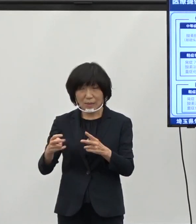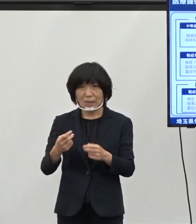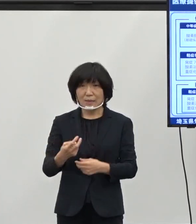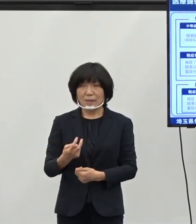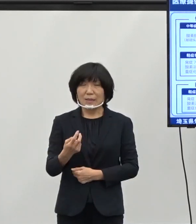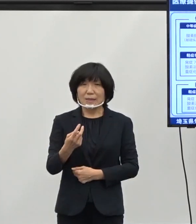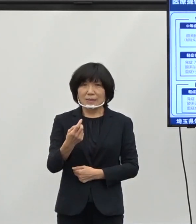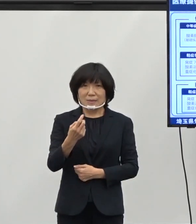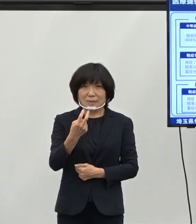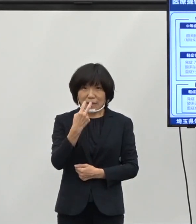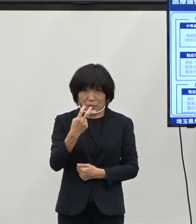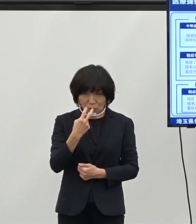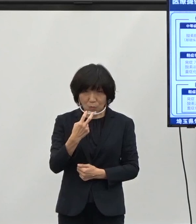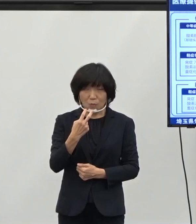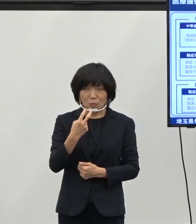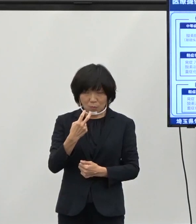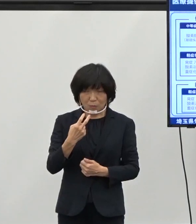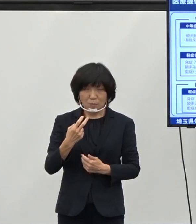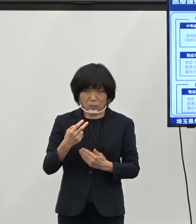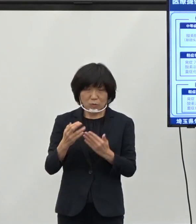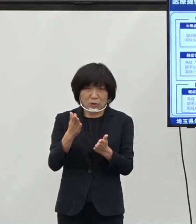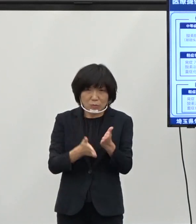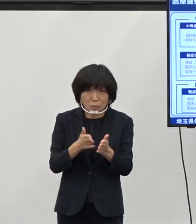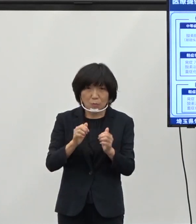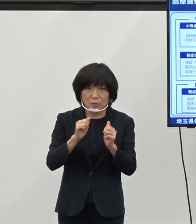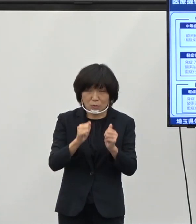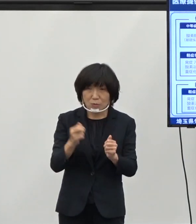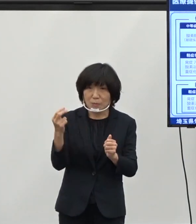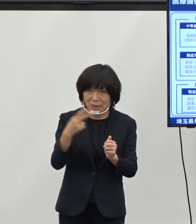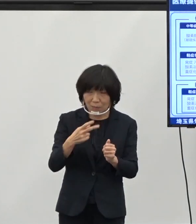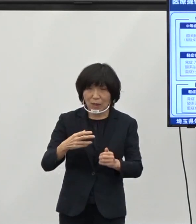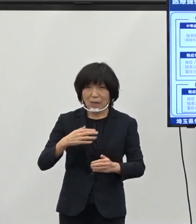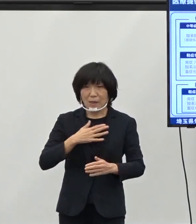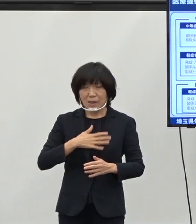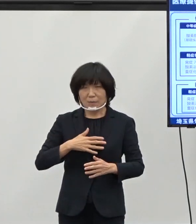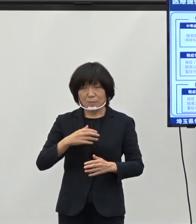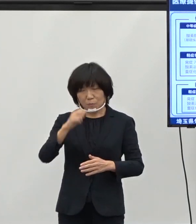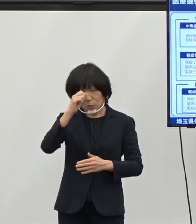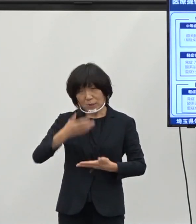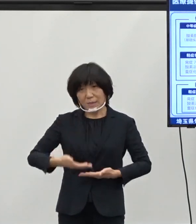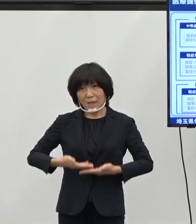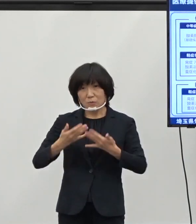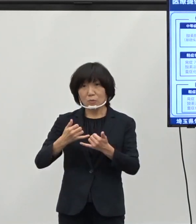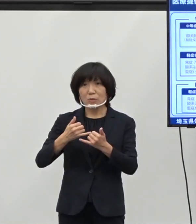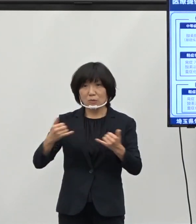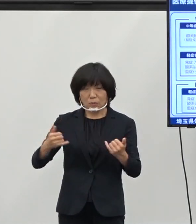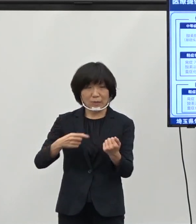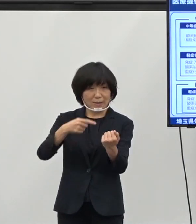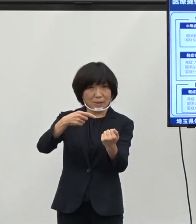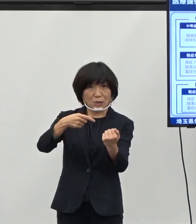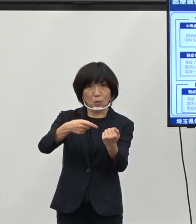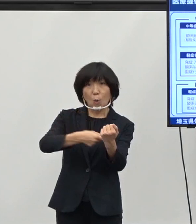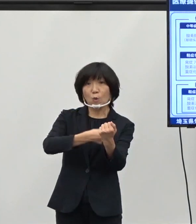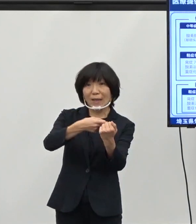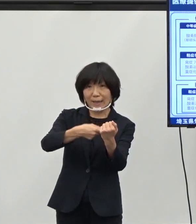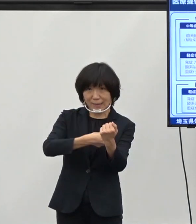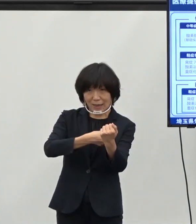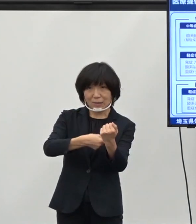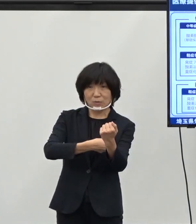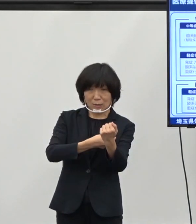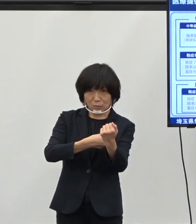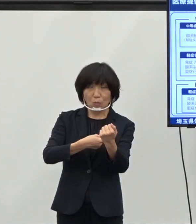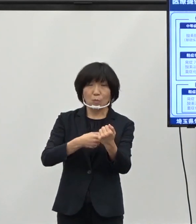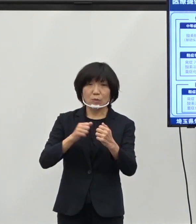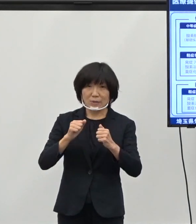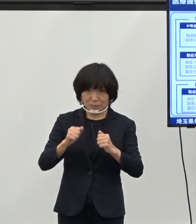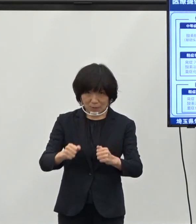とともに、重症化リスクが高い軽症患者に対し抗体カクテルを処方するという